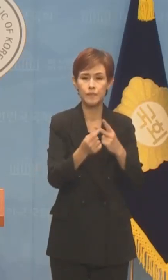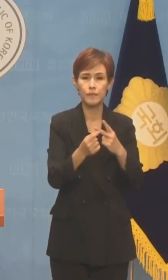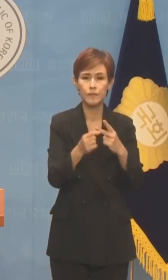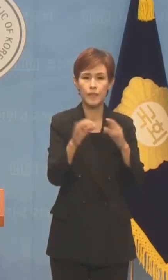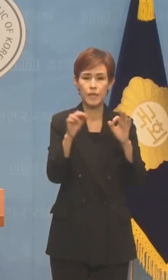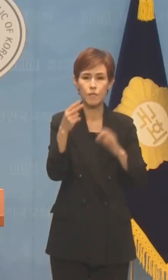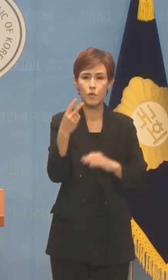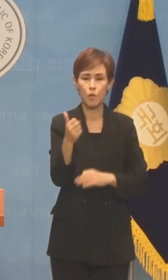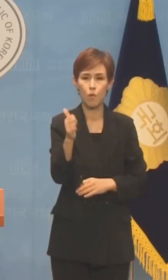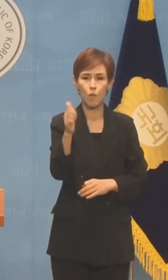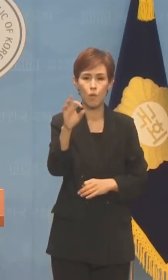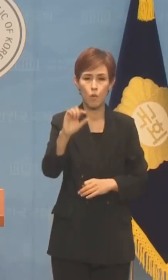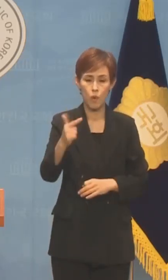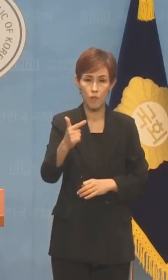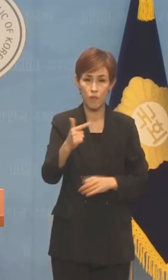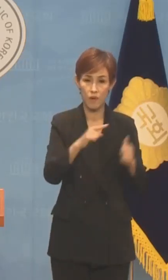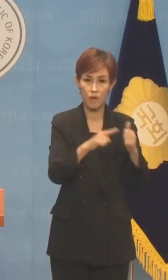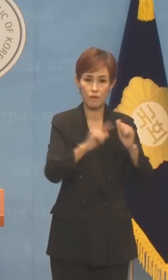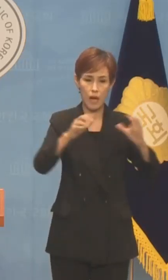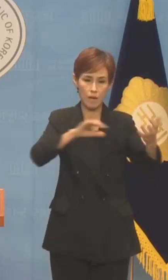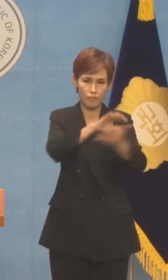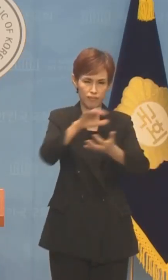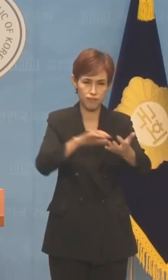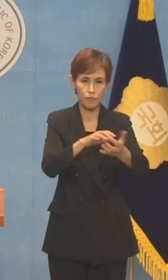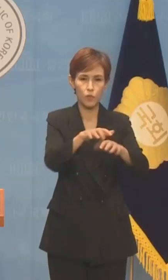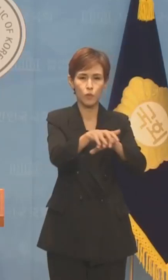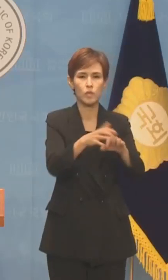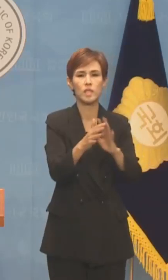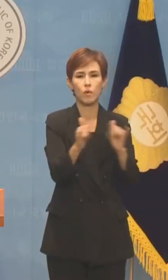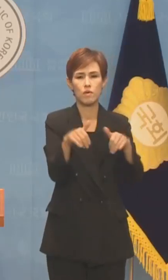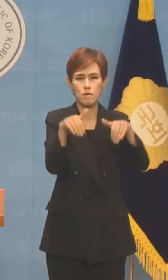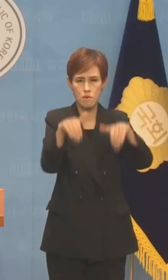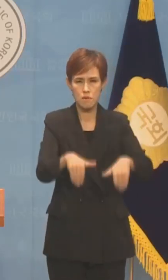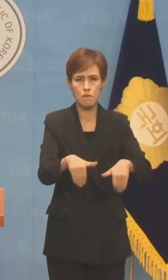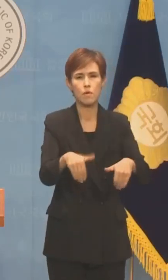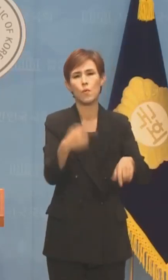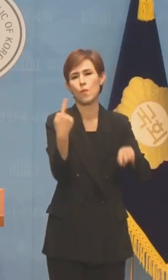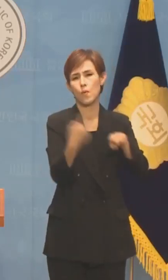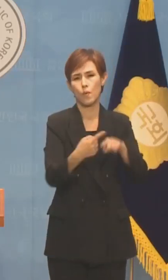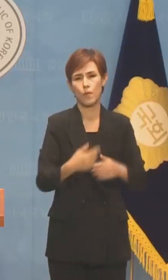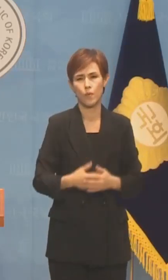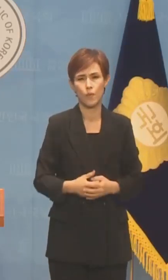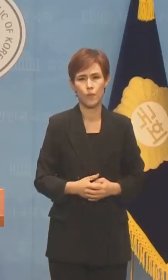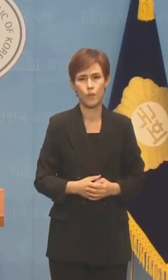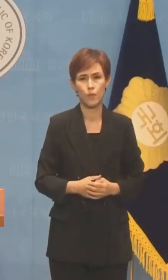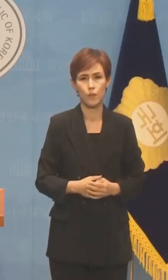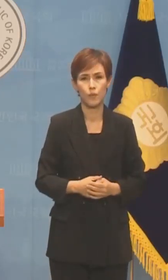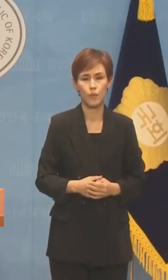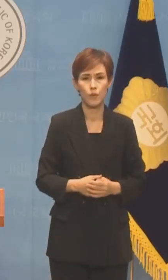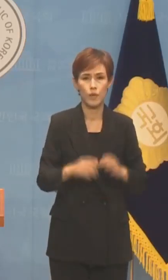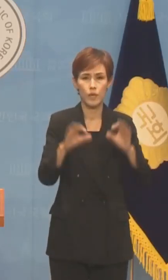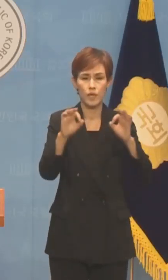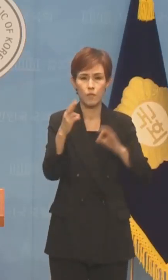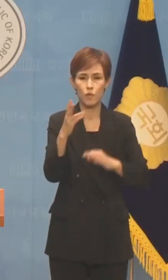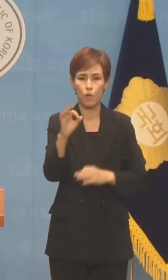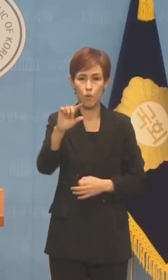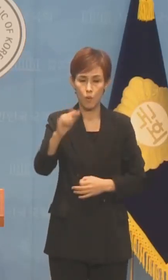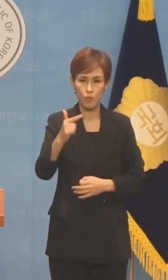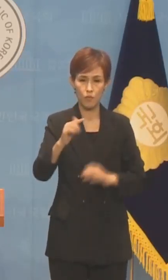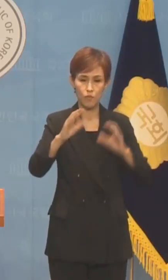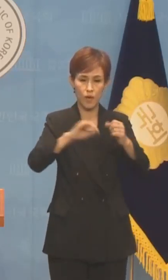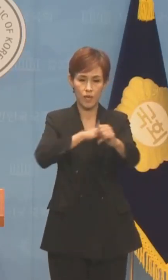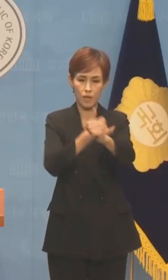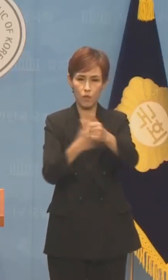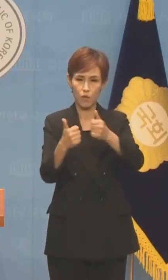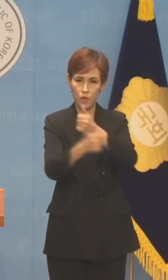김용원 위원이야말로 내란 집단의 조직원, 하수인 노릇을 하고 있습니다. 김용원